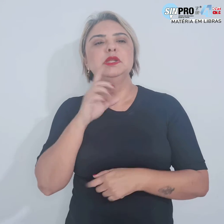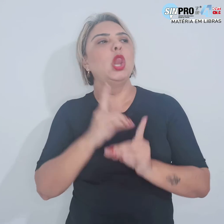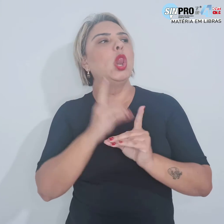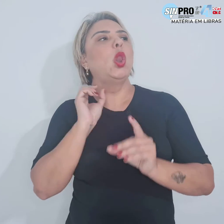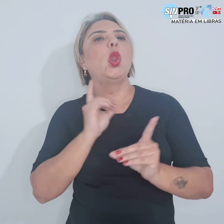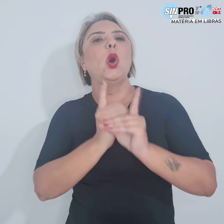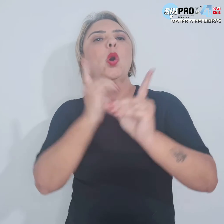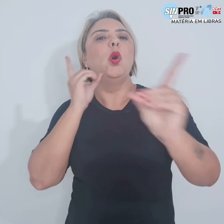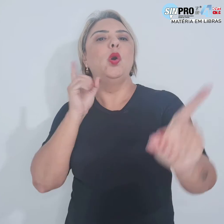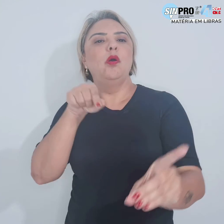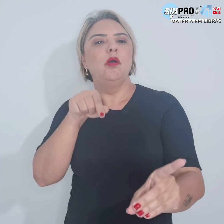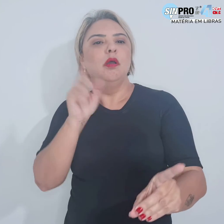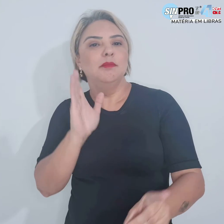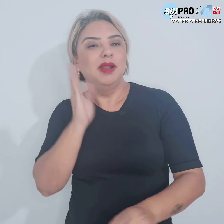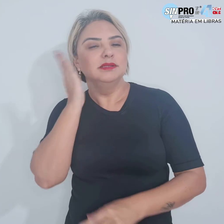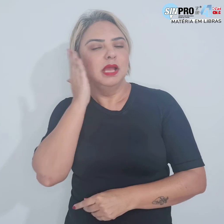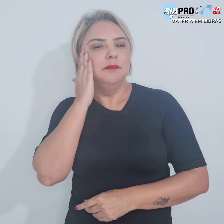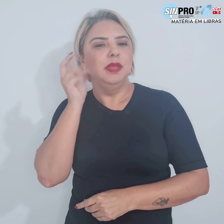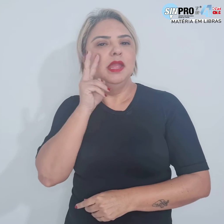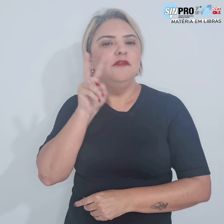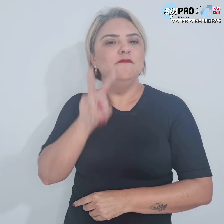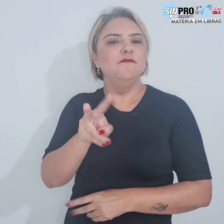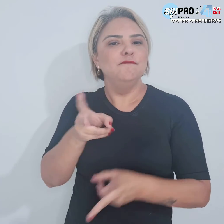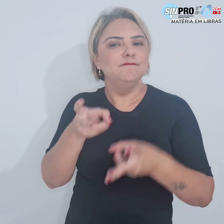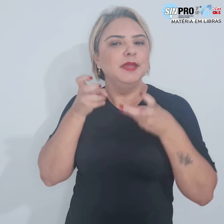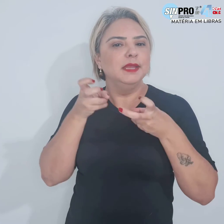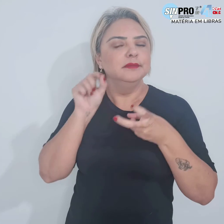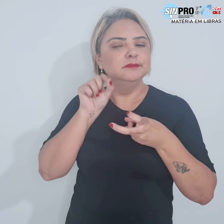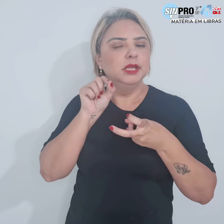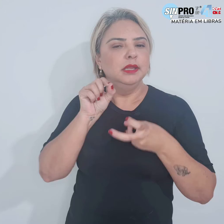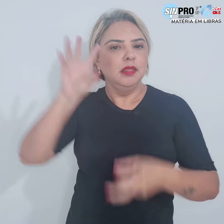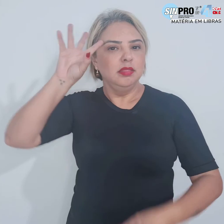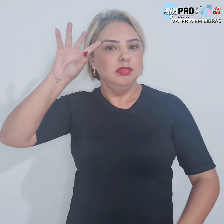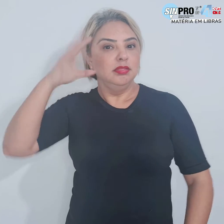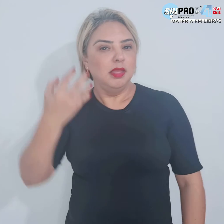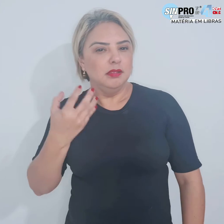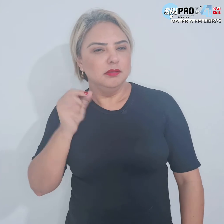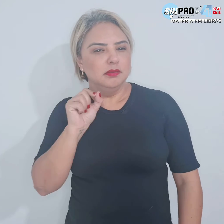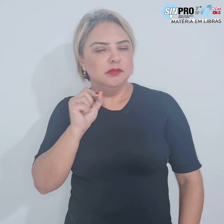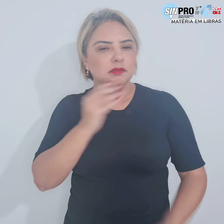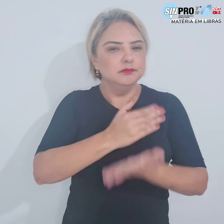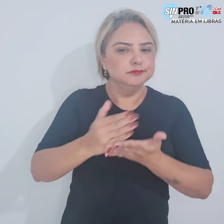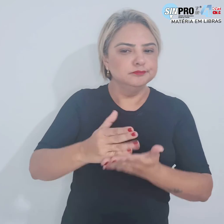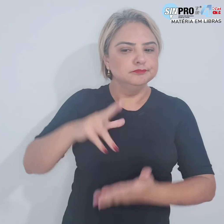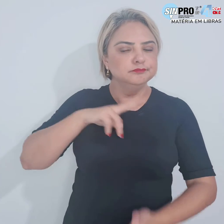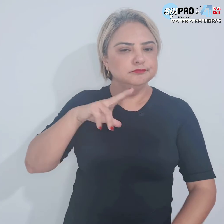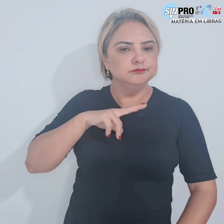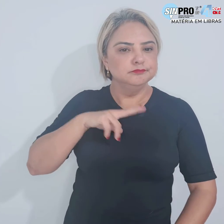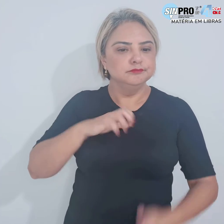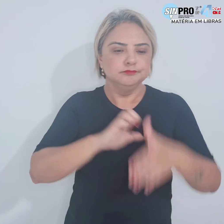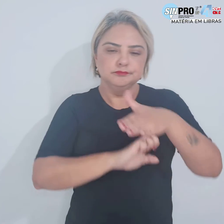longe para resgatar o que decisões e iniciativas de